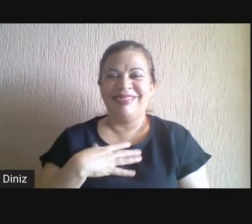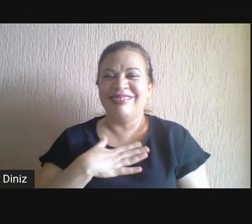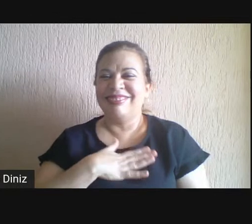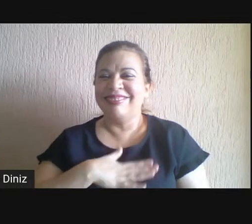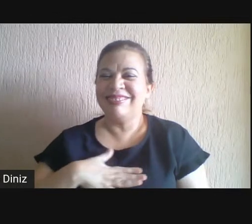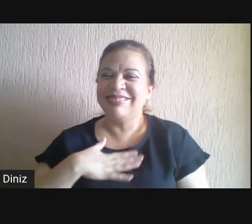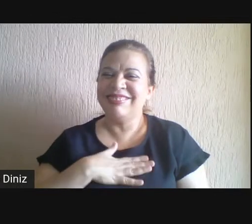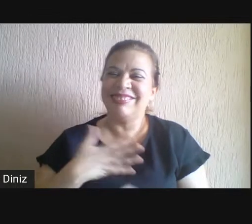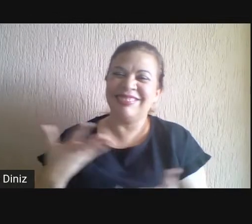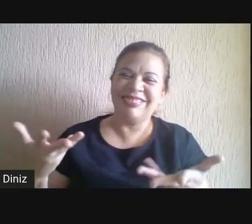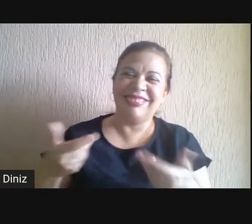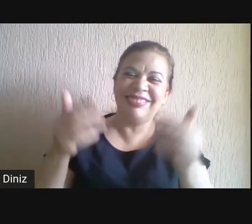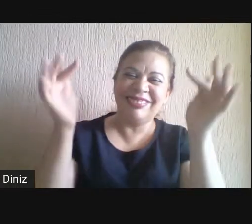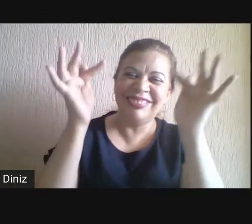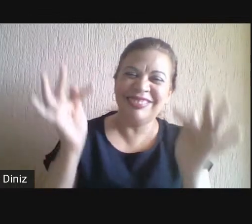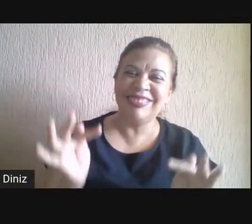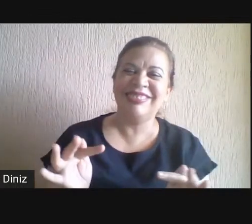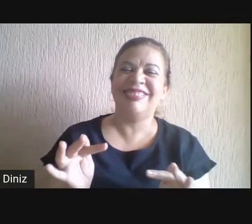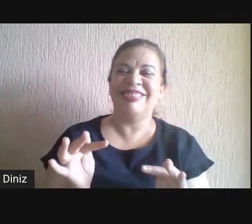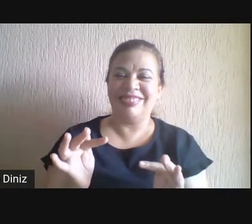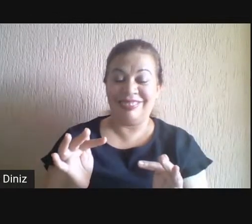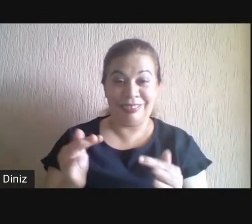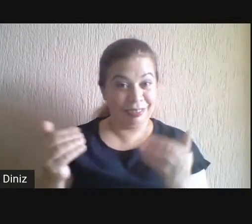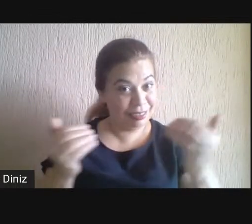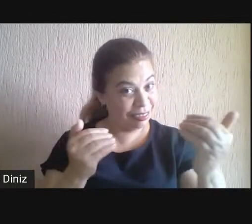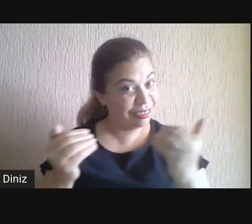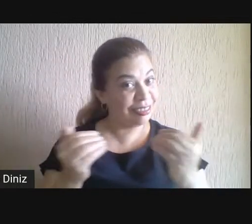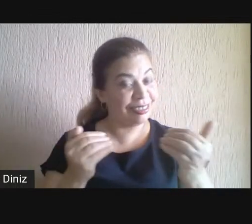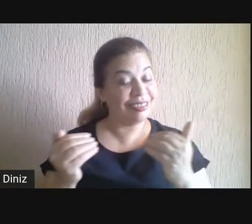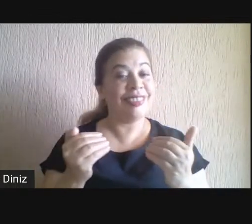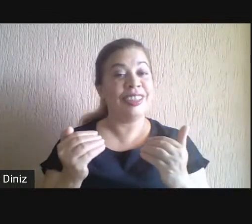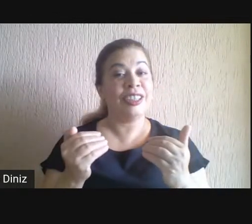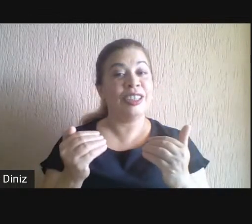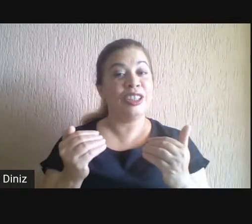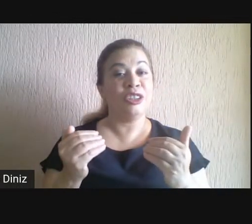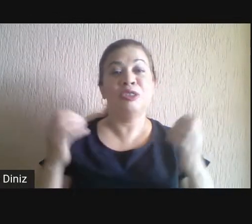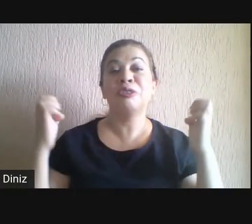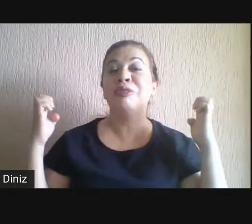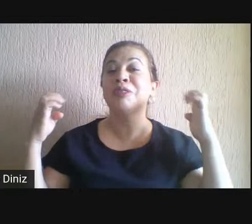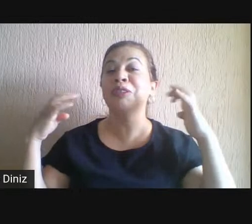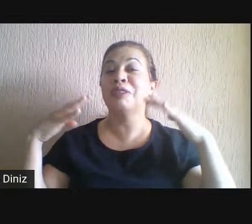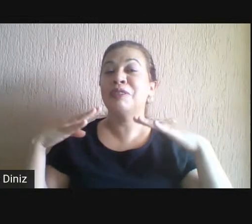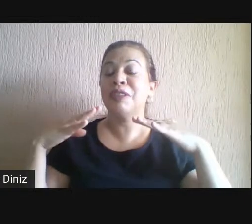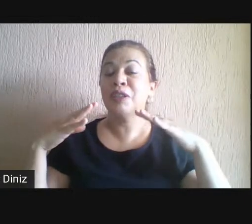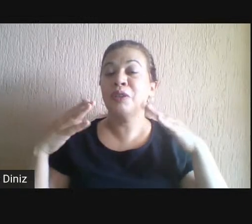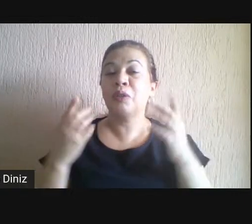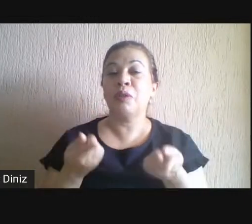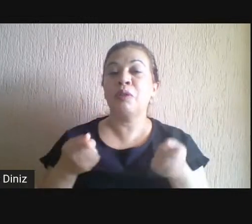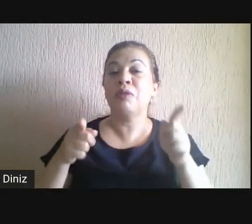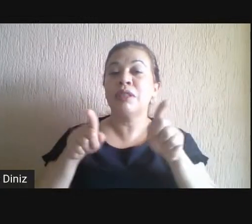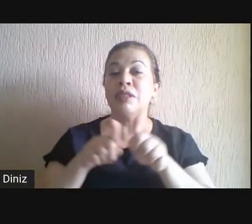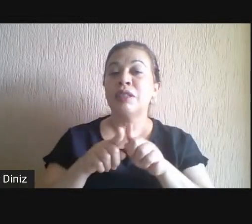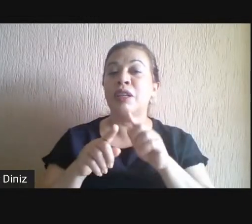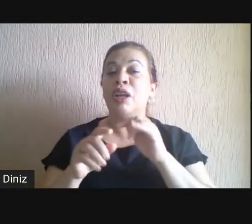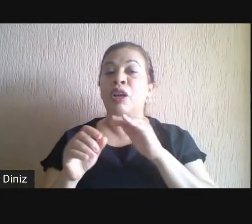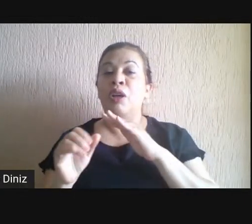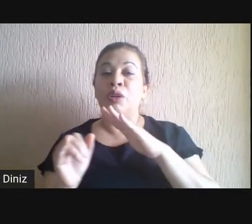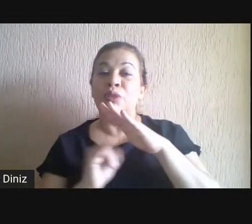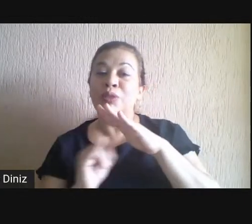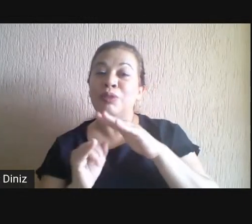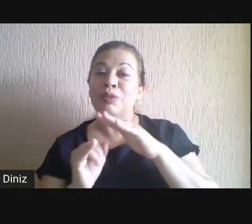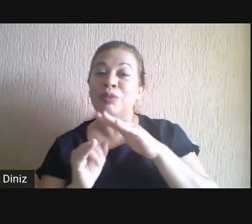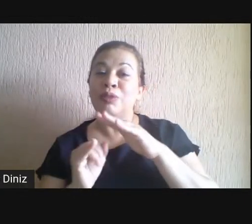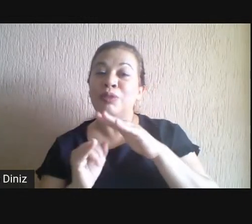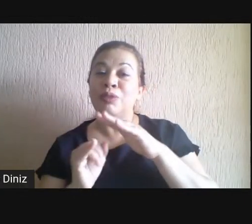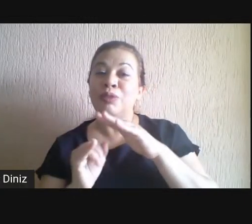muito feliz quando participo de alguma atividade vinculada a algum instituto federal, por